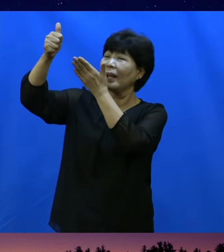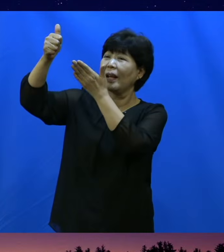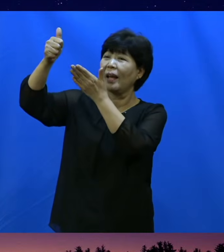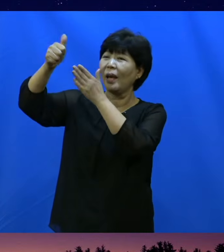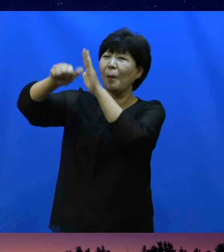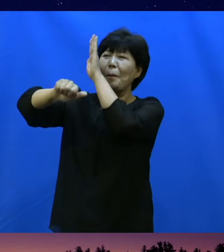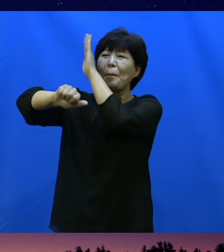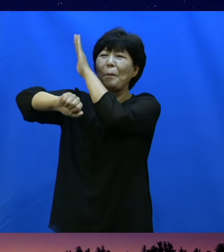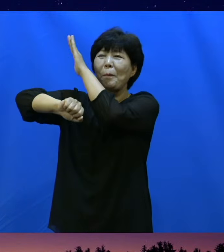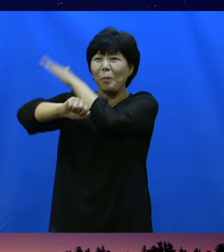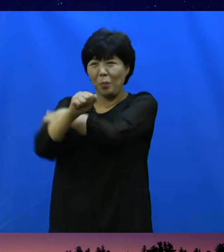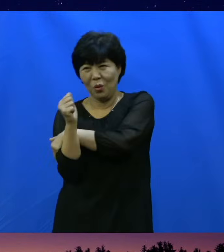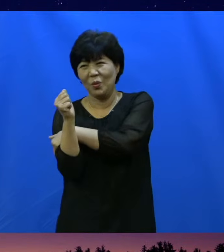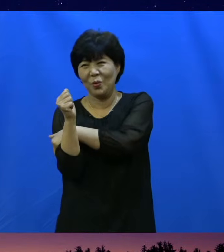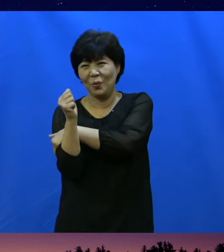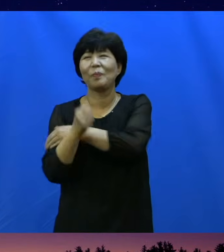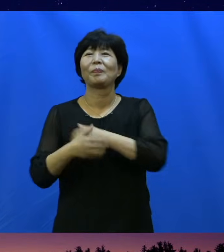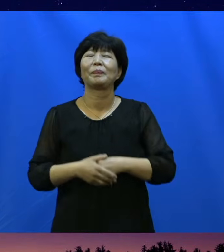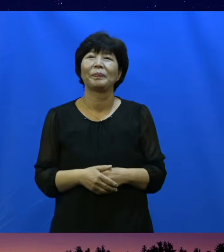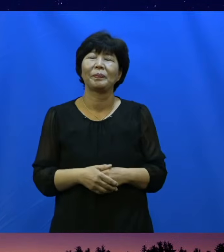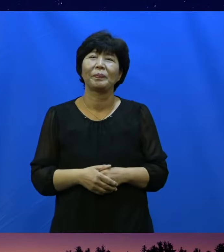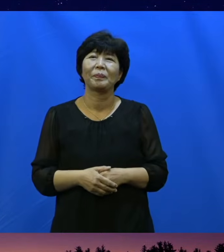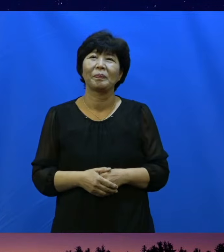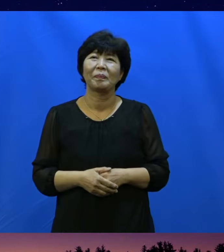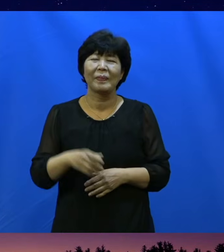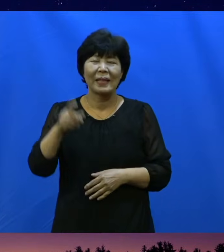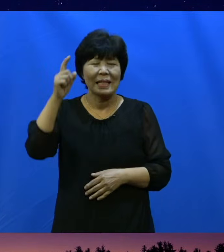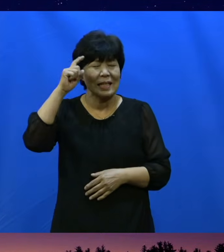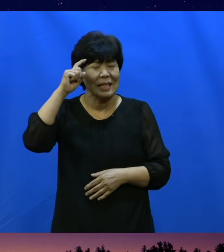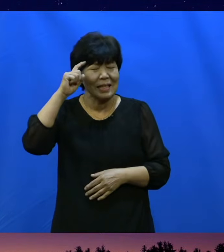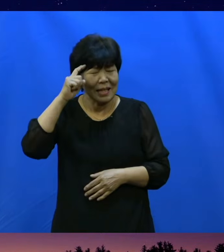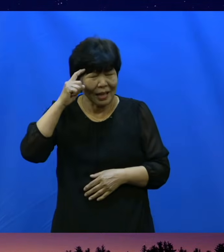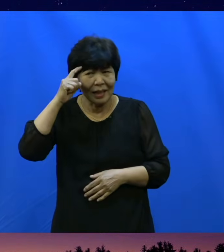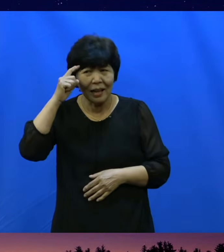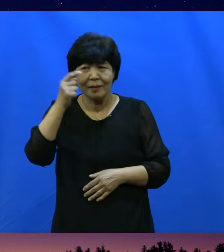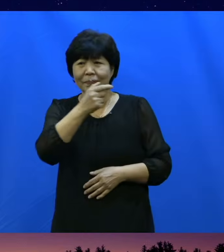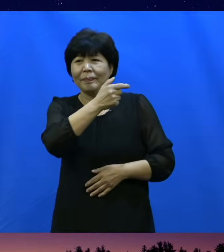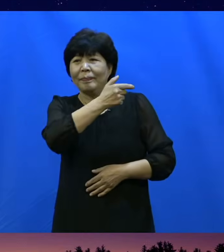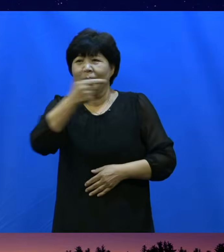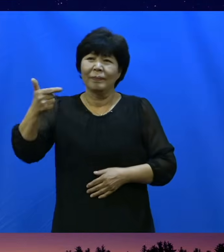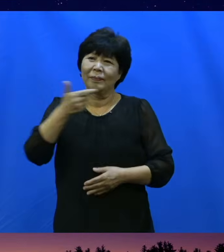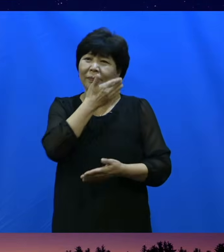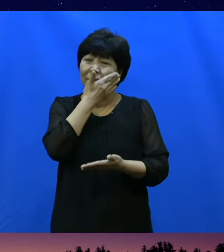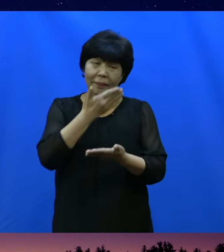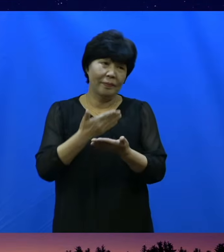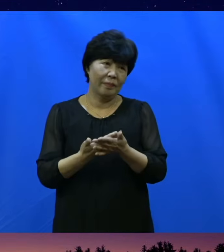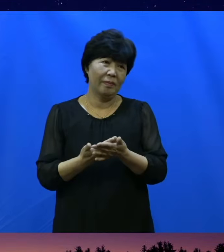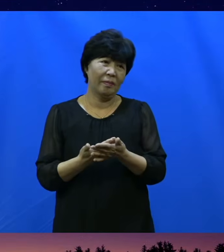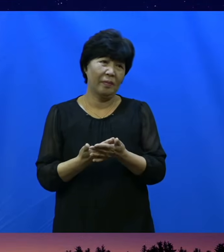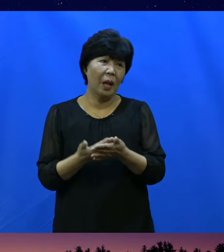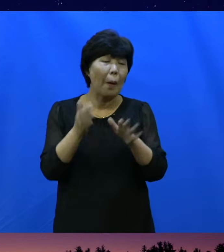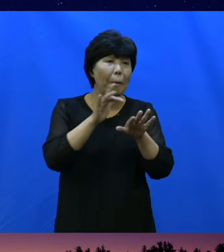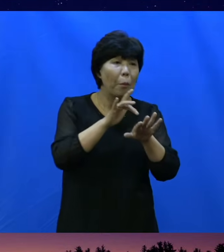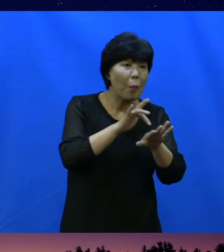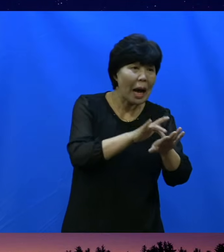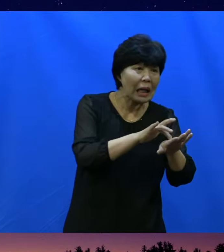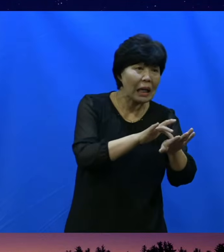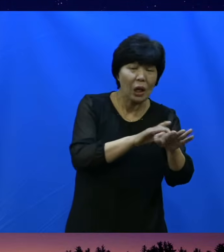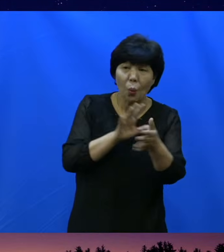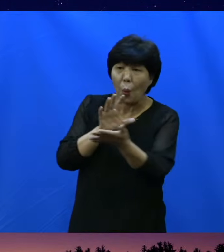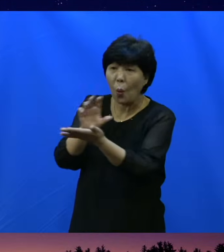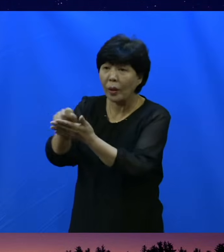그리스도에게 복종하게 하라요. 여러분, 생각이 중요해요. 생각이. 마귀가 생각을